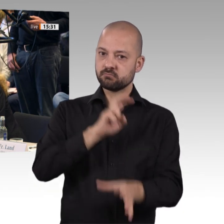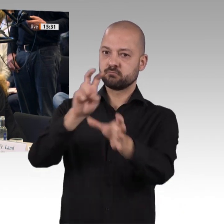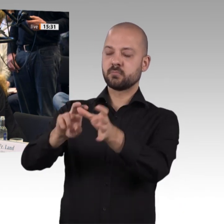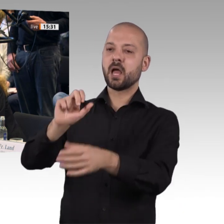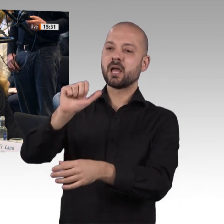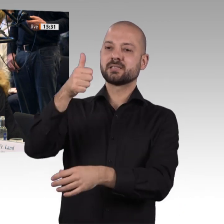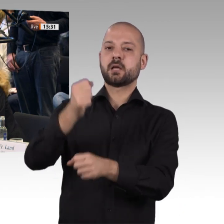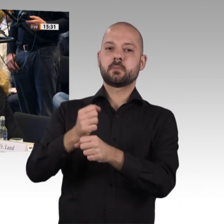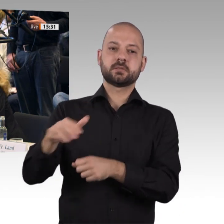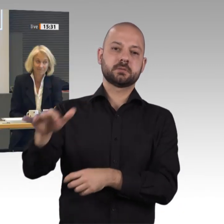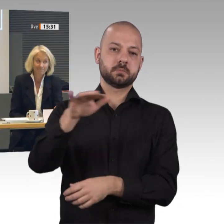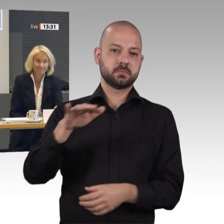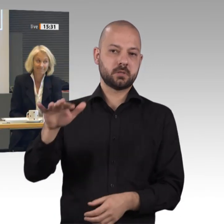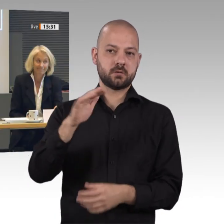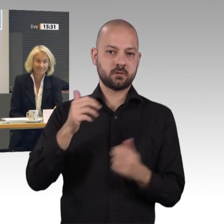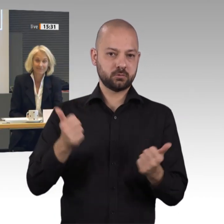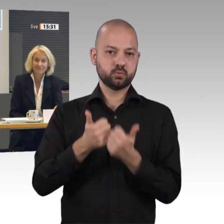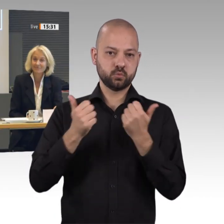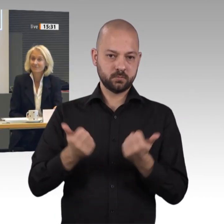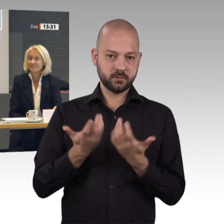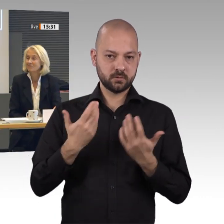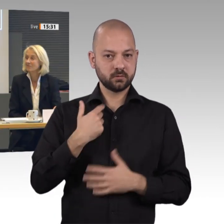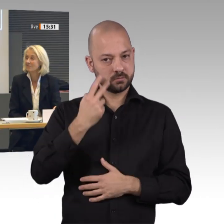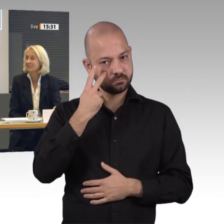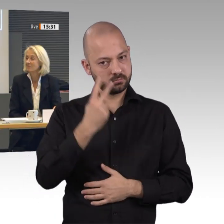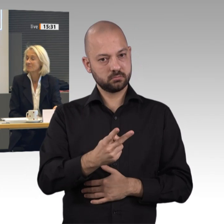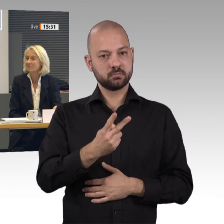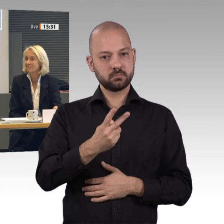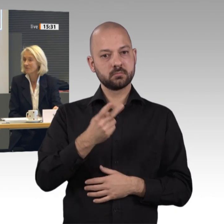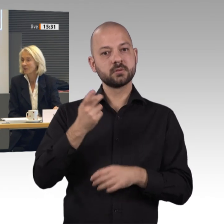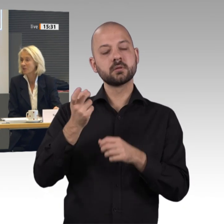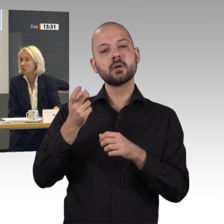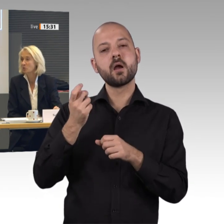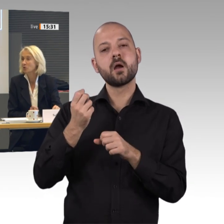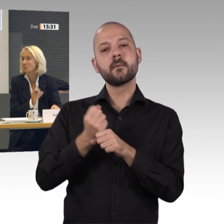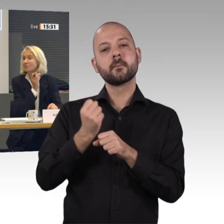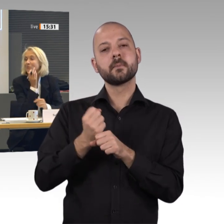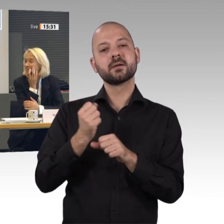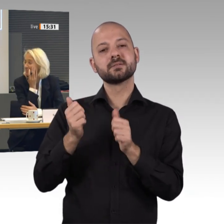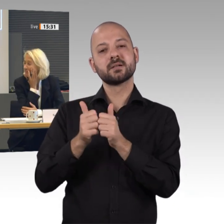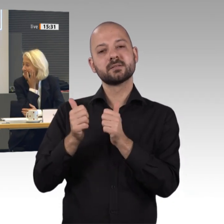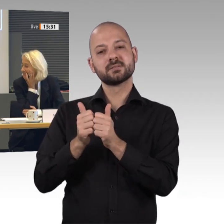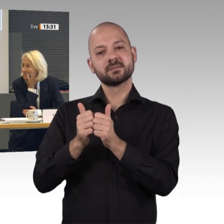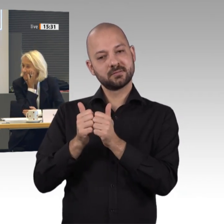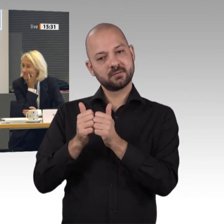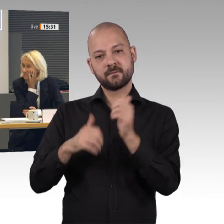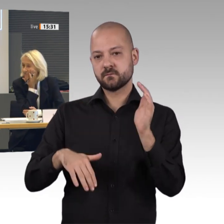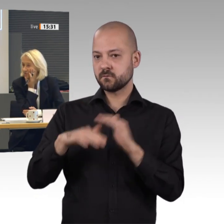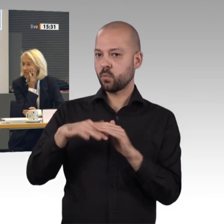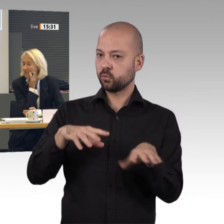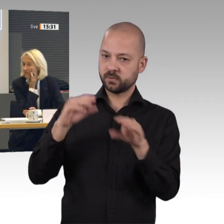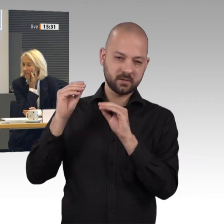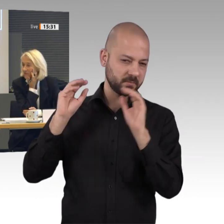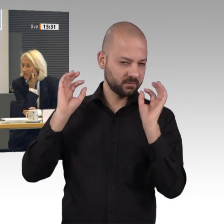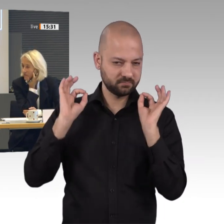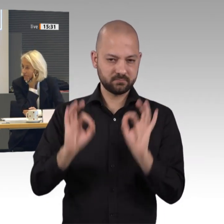Schritt. Okay, danke schön, Frau Welke. Der Kollege Schummer. Meine Frage geht auch an die Lebenshilfe. Wie